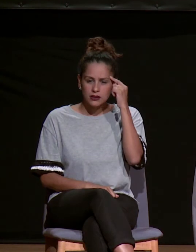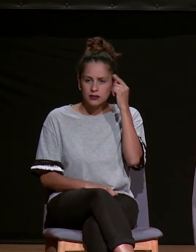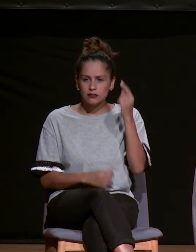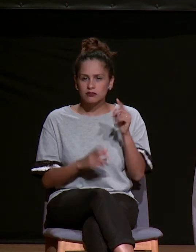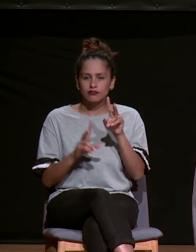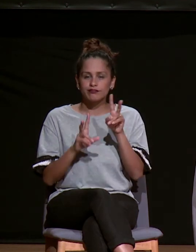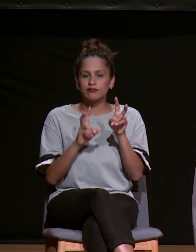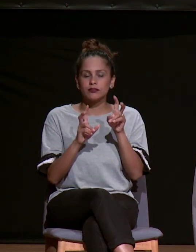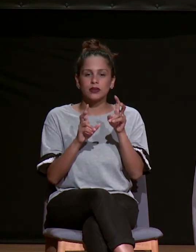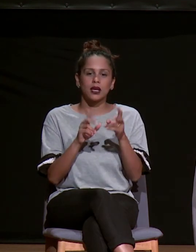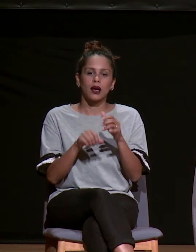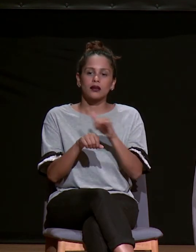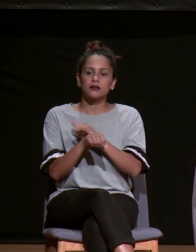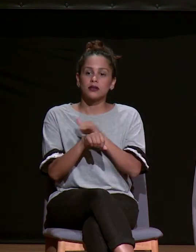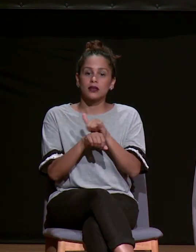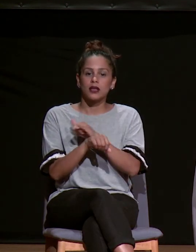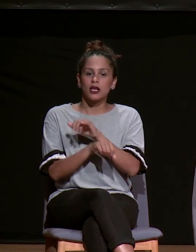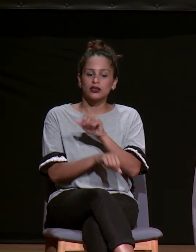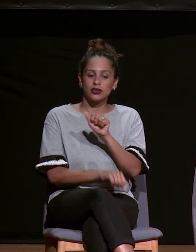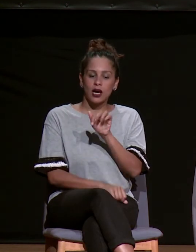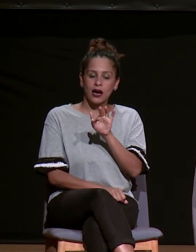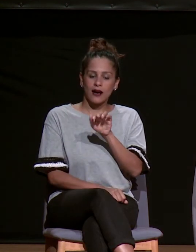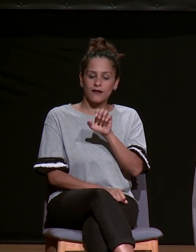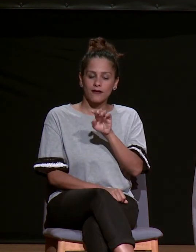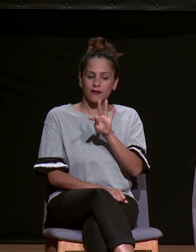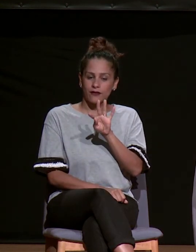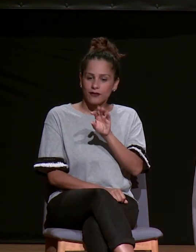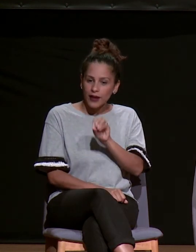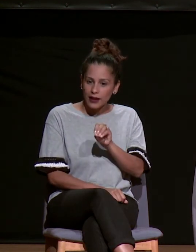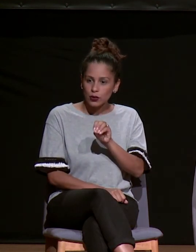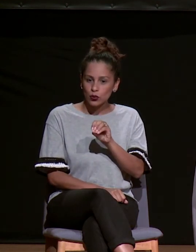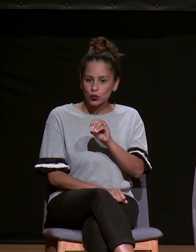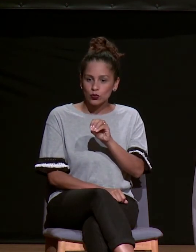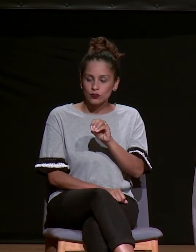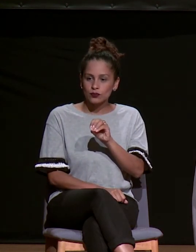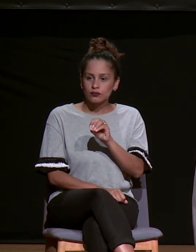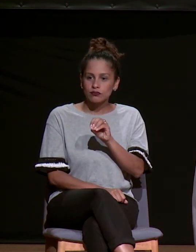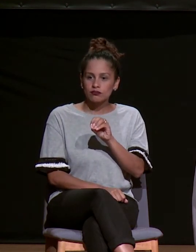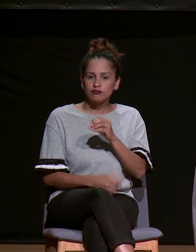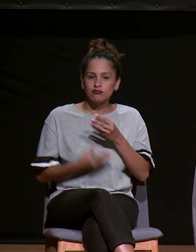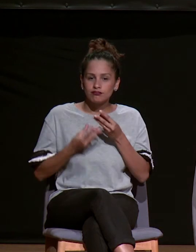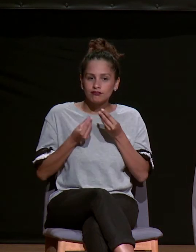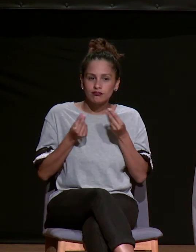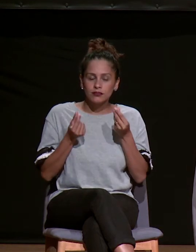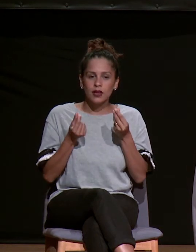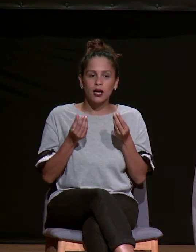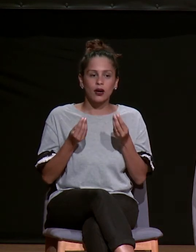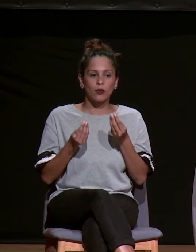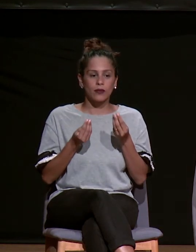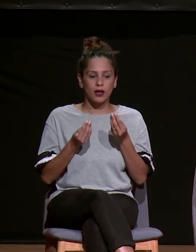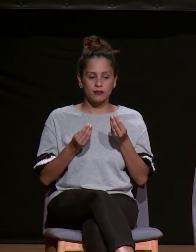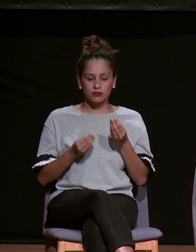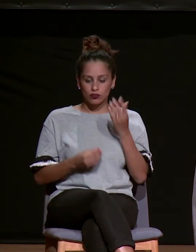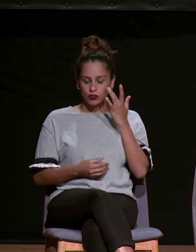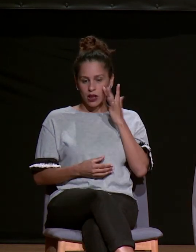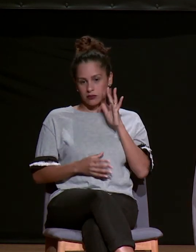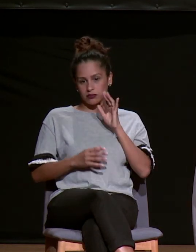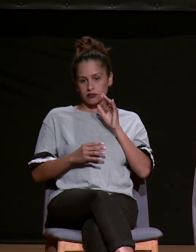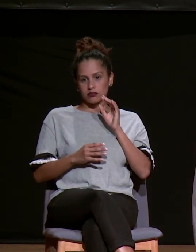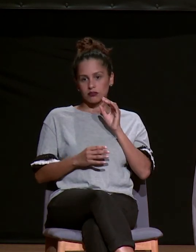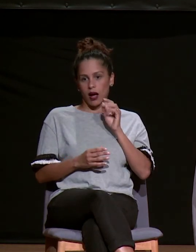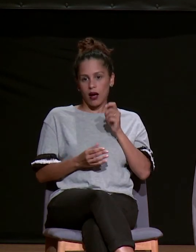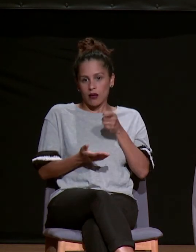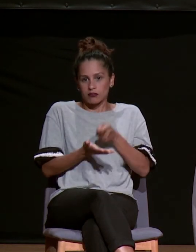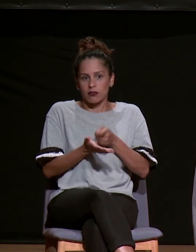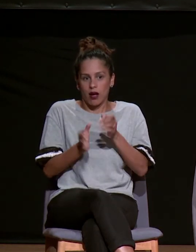estratégias de afeto, eu acho que se eu se eu posso dizer isso, não é de tudo certo, mas empiricamente o que eu